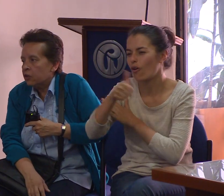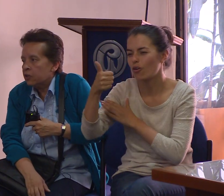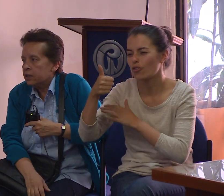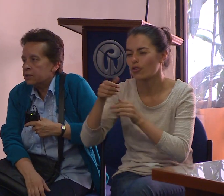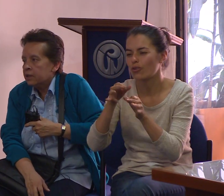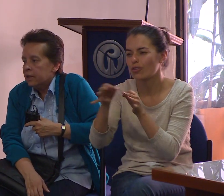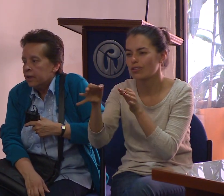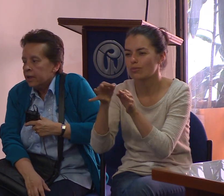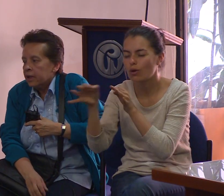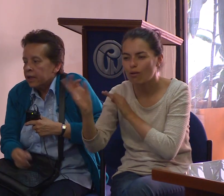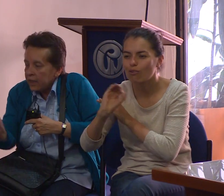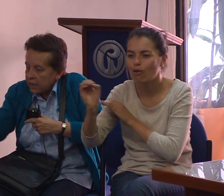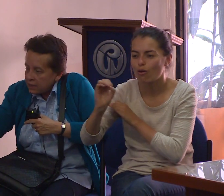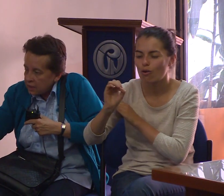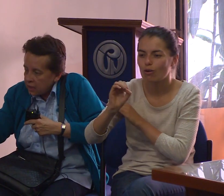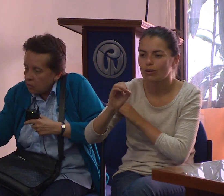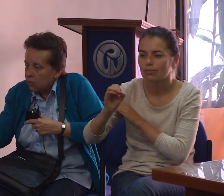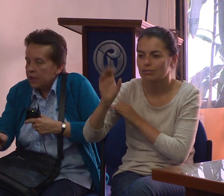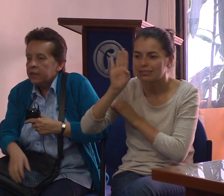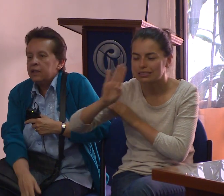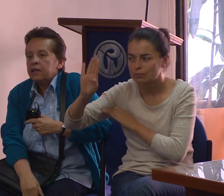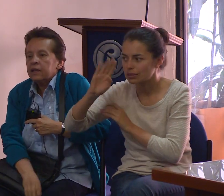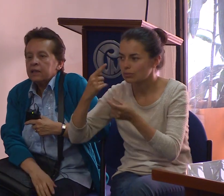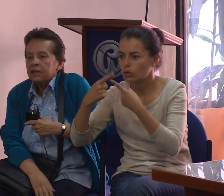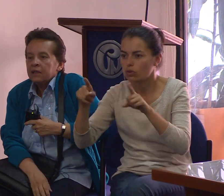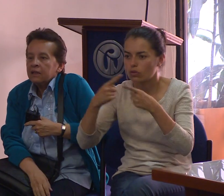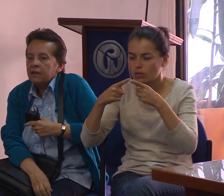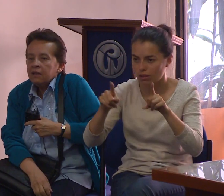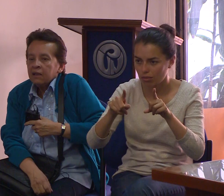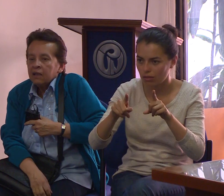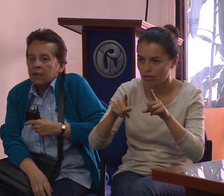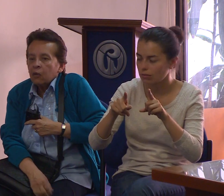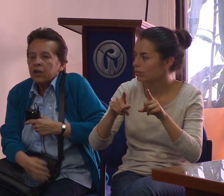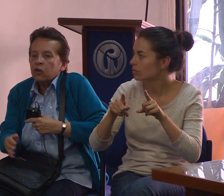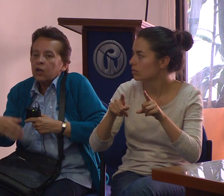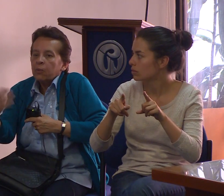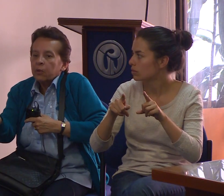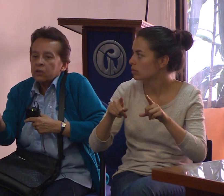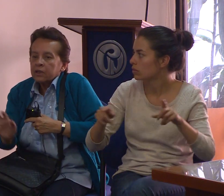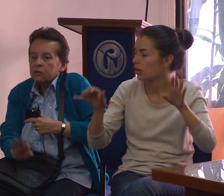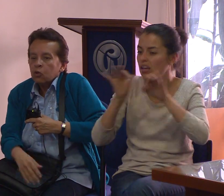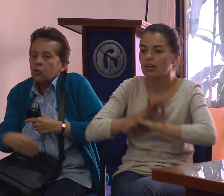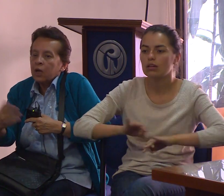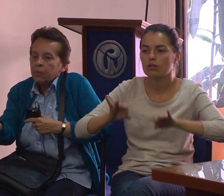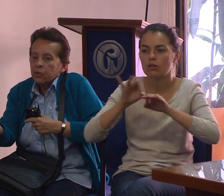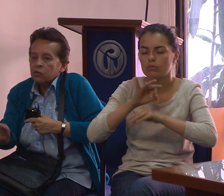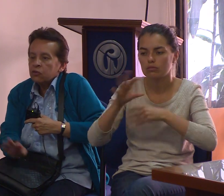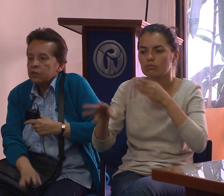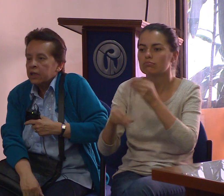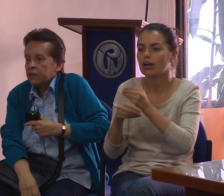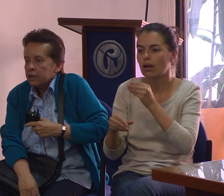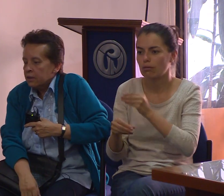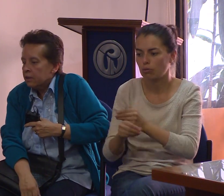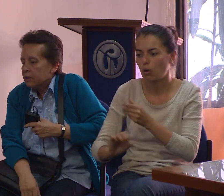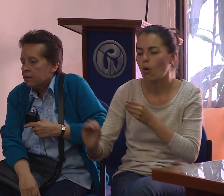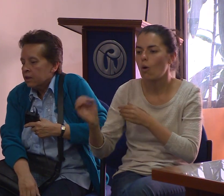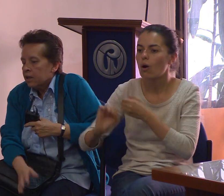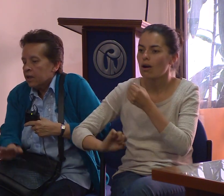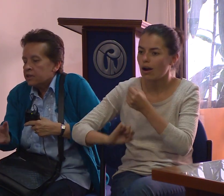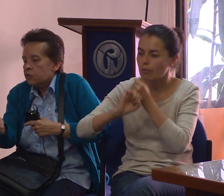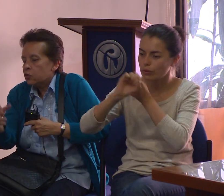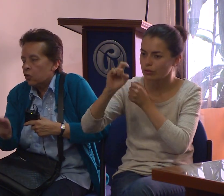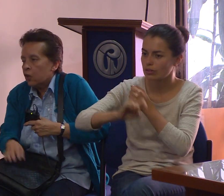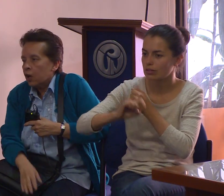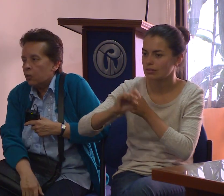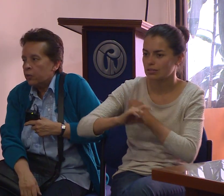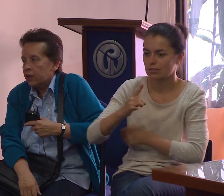otras regiones, quede escrito ahí cuáles son los aportes o los apoyos que